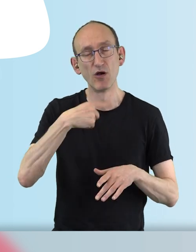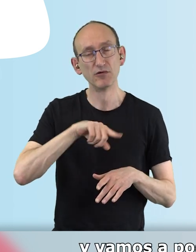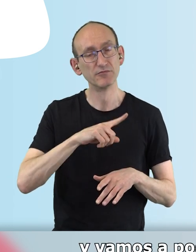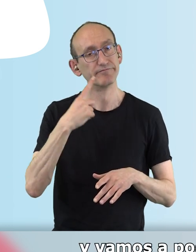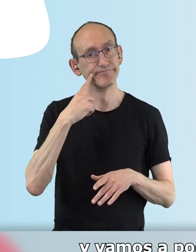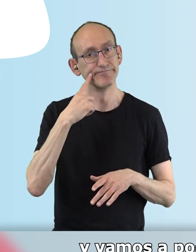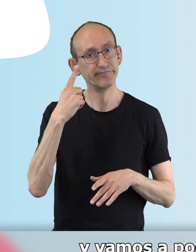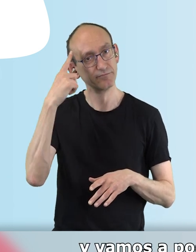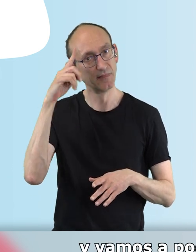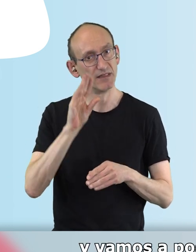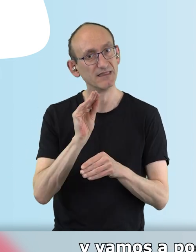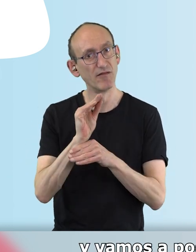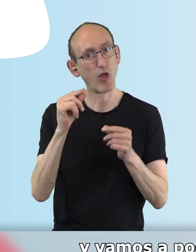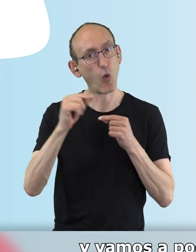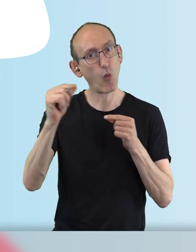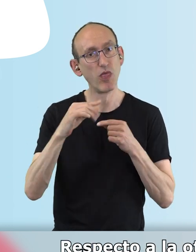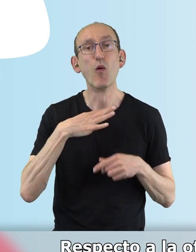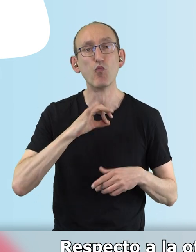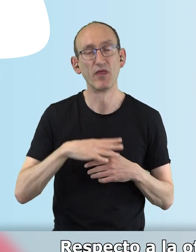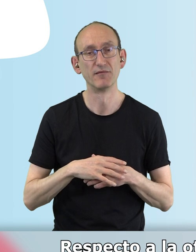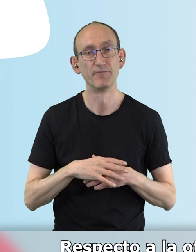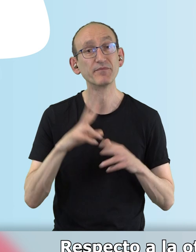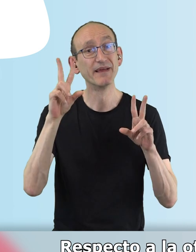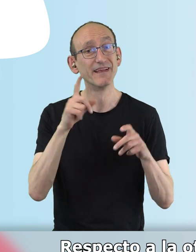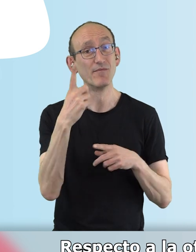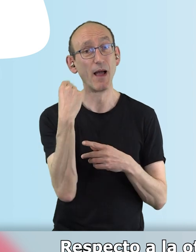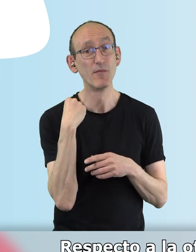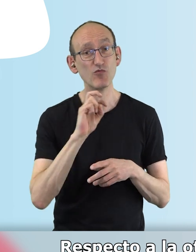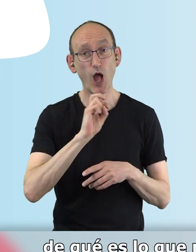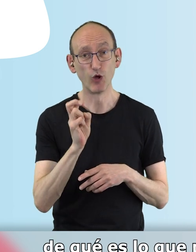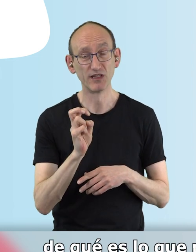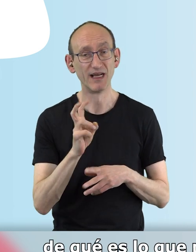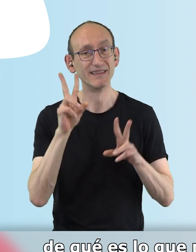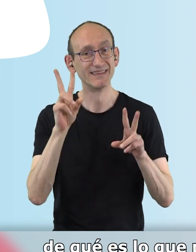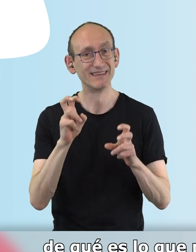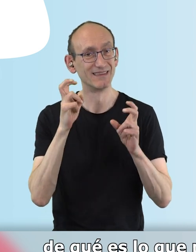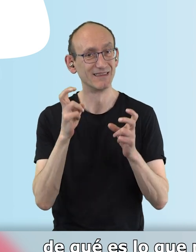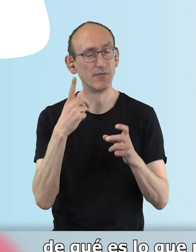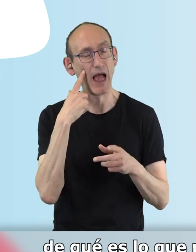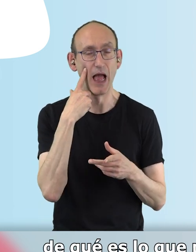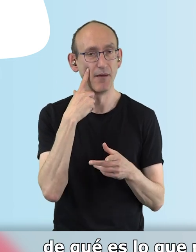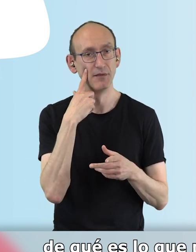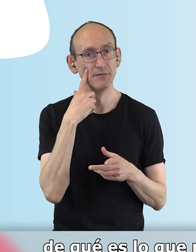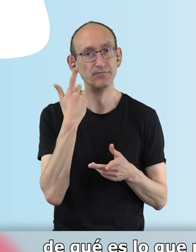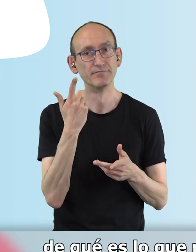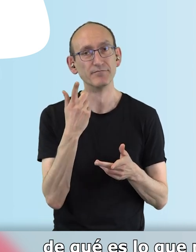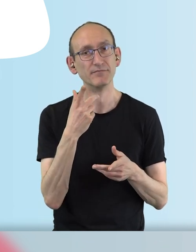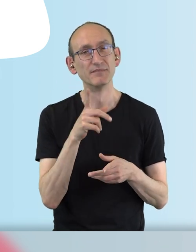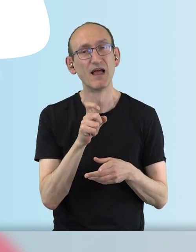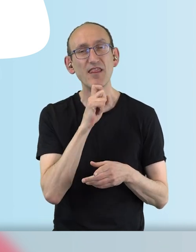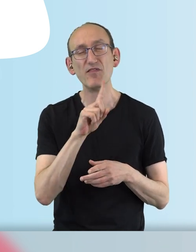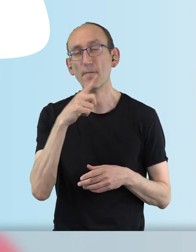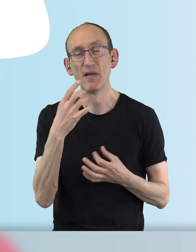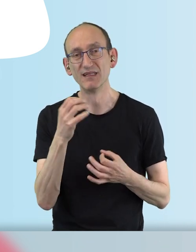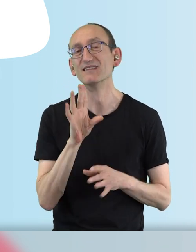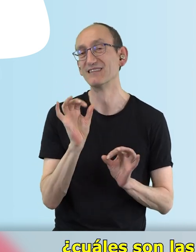vamos a saber y vamos a poder cuidar desde la distancia. Respecto a la otra pregunta que me has hecho de qué es lo que puede mostrar un poquito más de